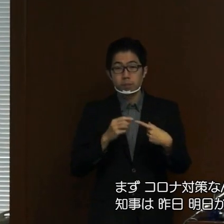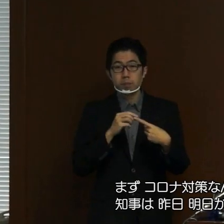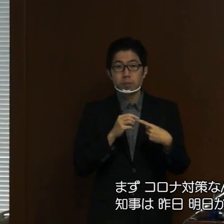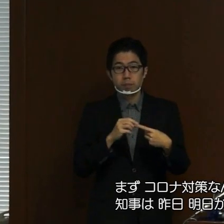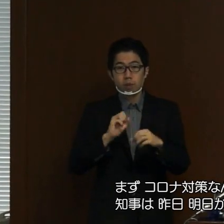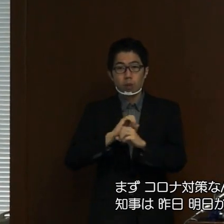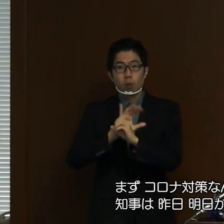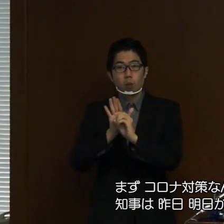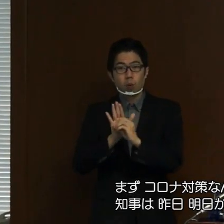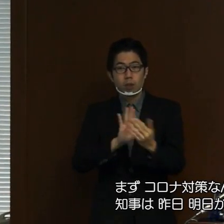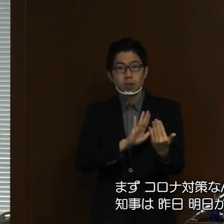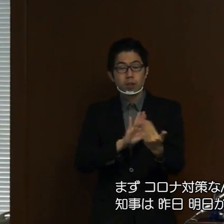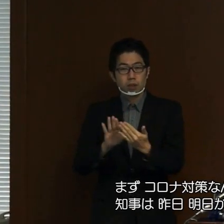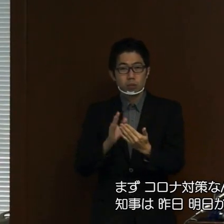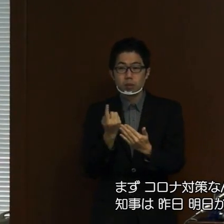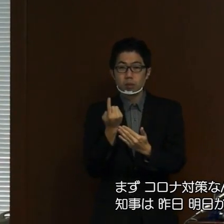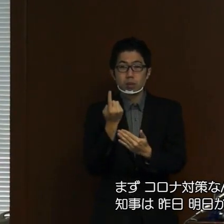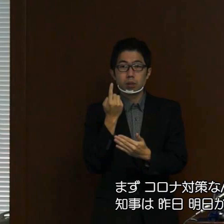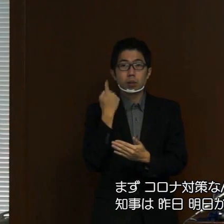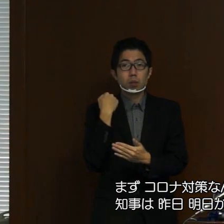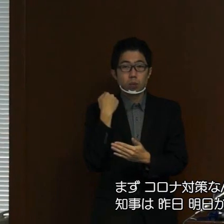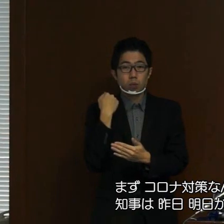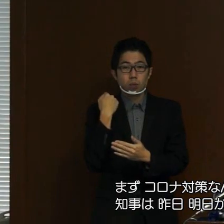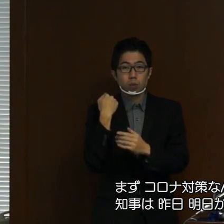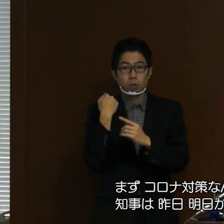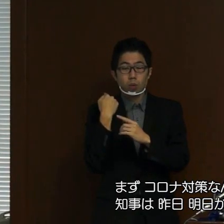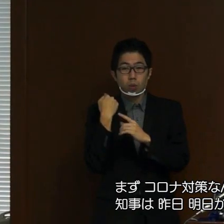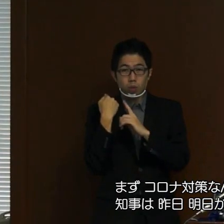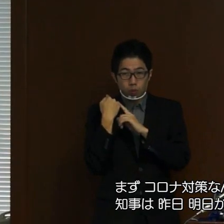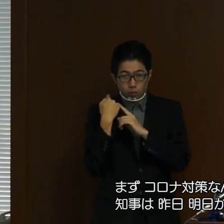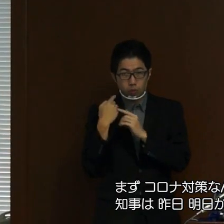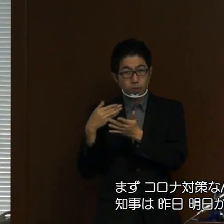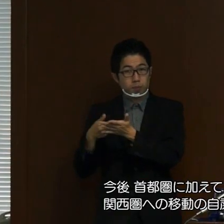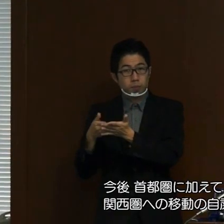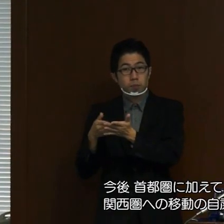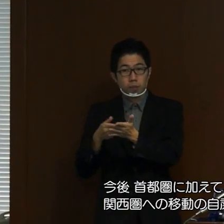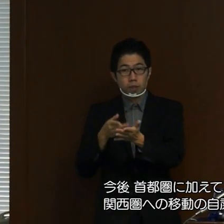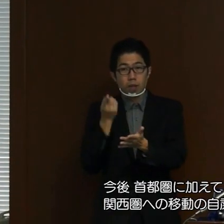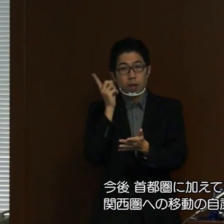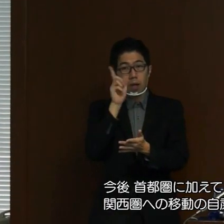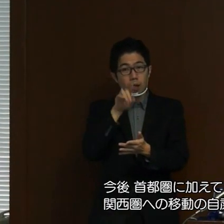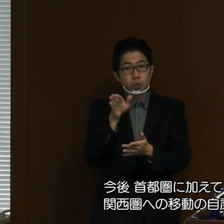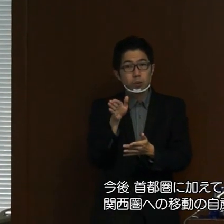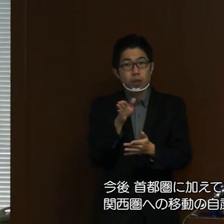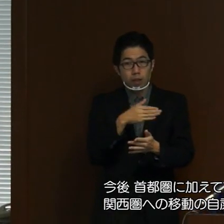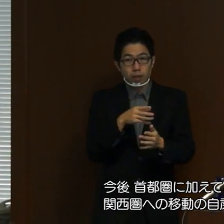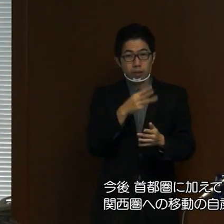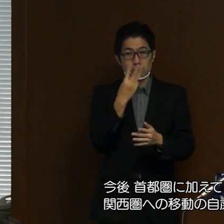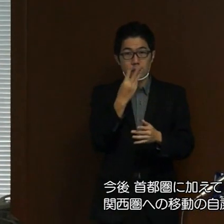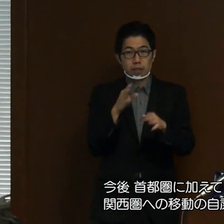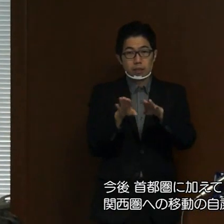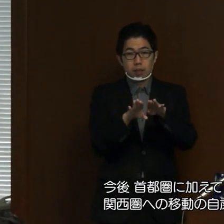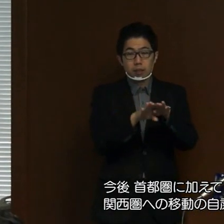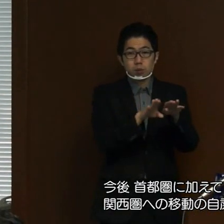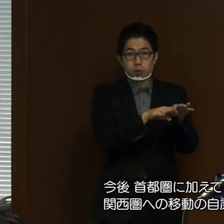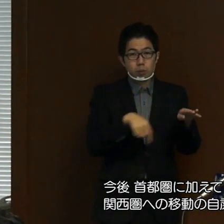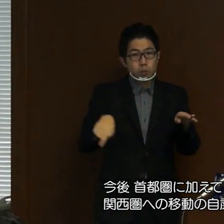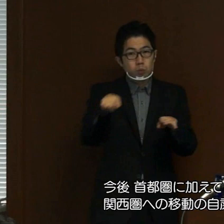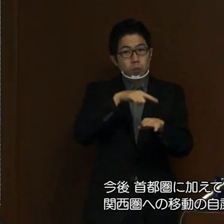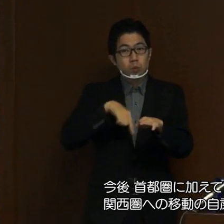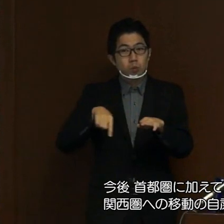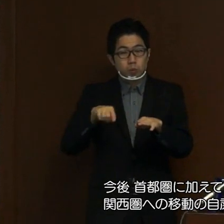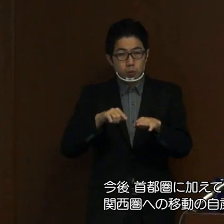対策なんですけれども、知事は昨日、明日からの3連休を含め今後、首都圏に加